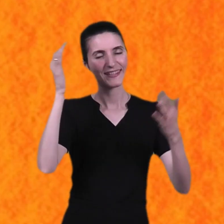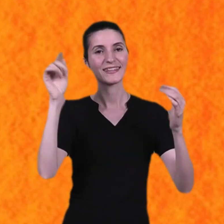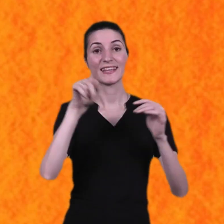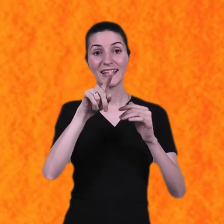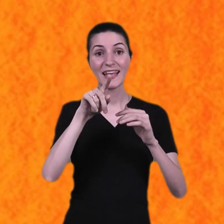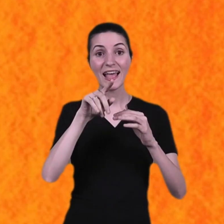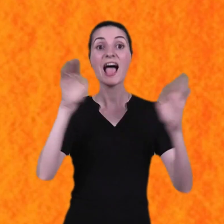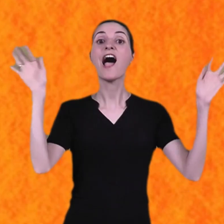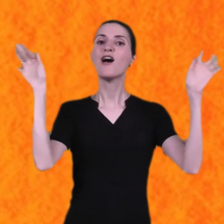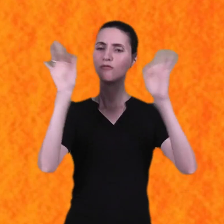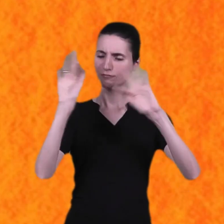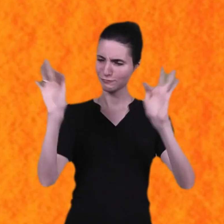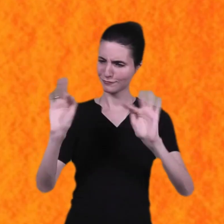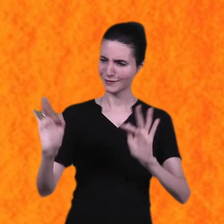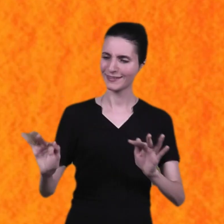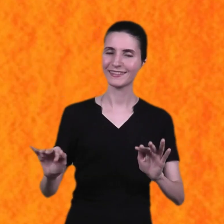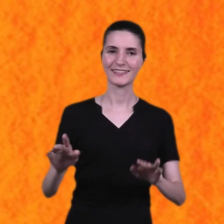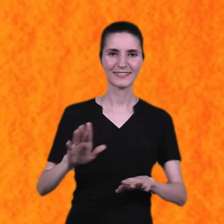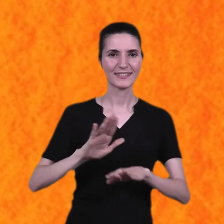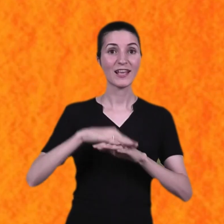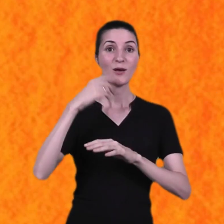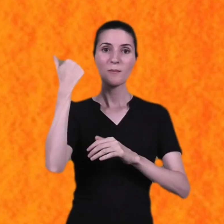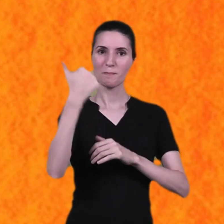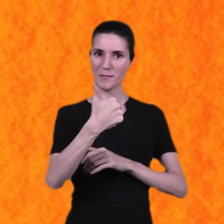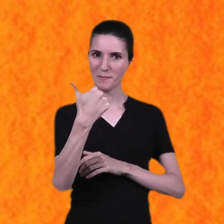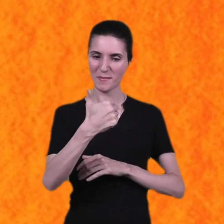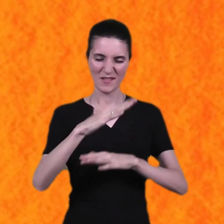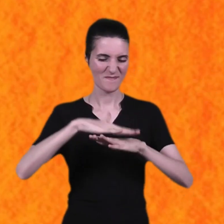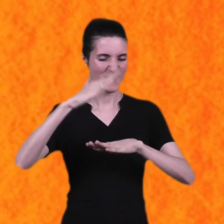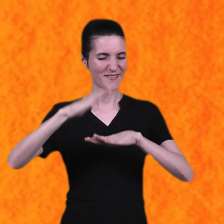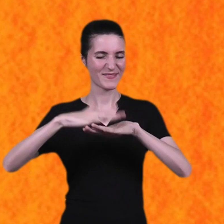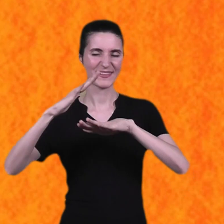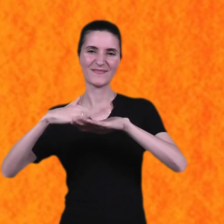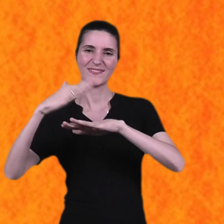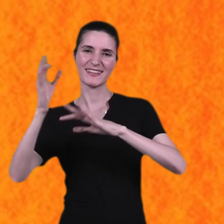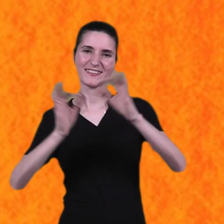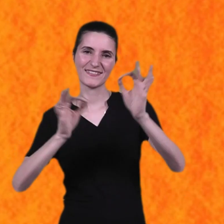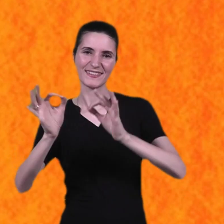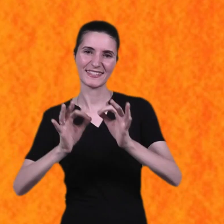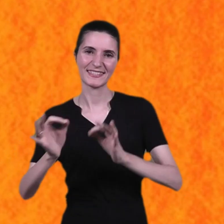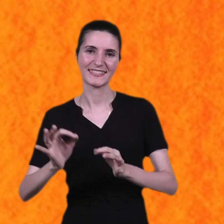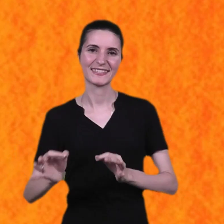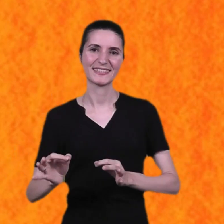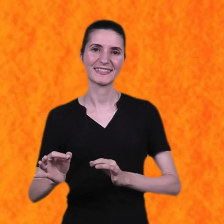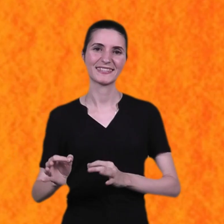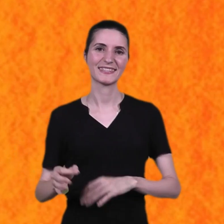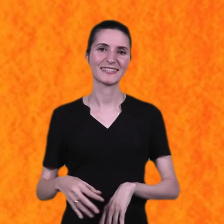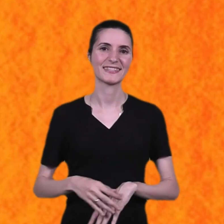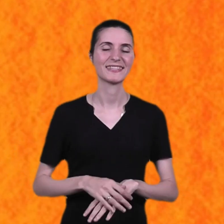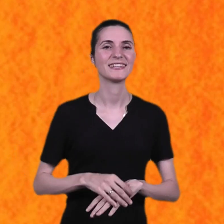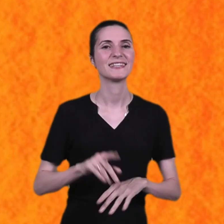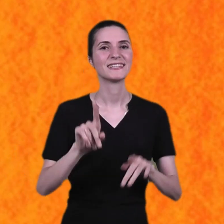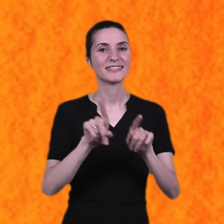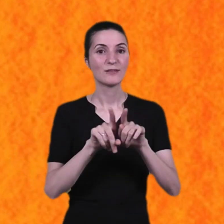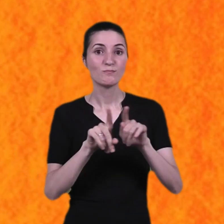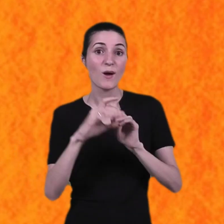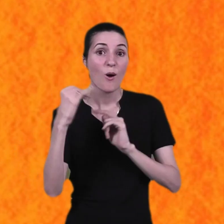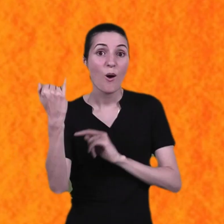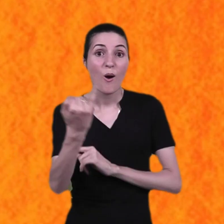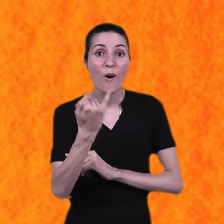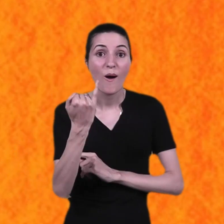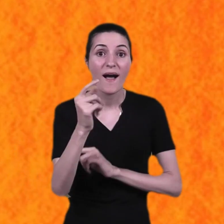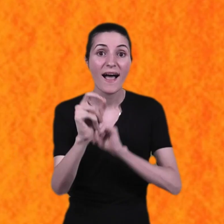feliz e que esse seja o primeiro de tantos outros que virão, né? E eu sempre digo que é muito